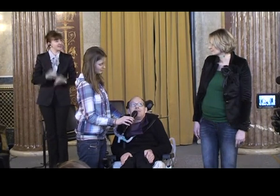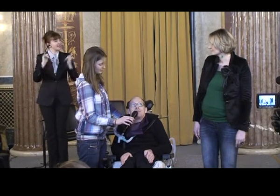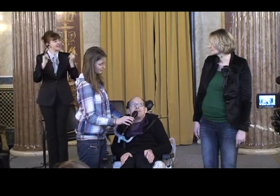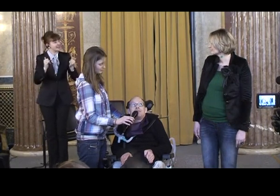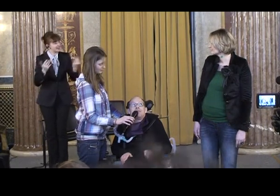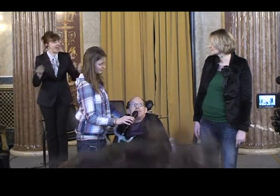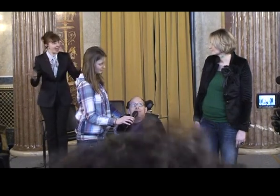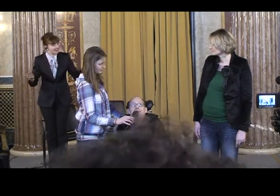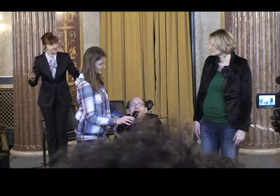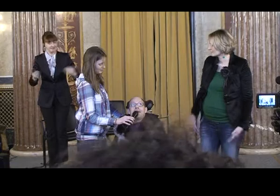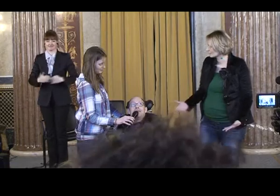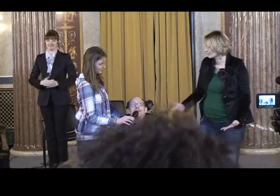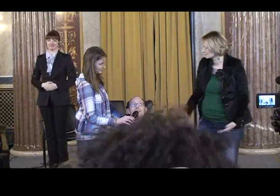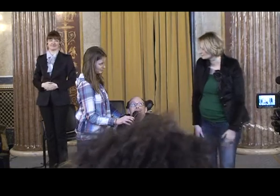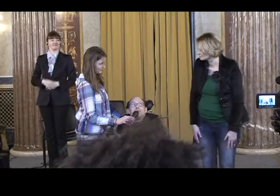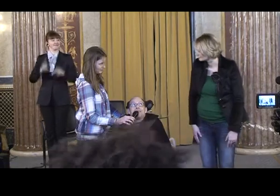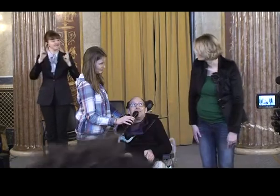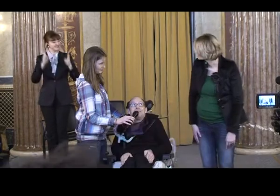Jetzt kannst du eigentlich mal durchgehen.